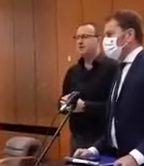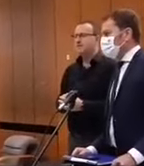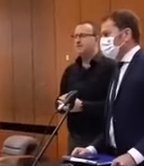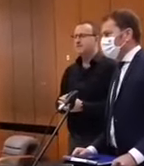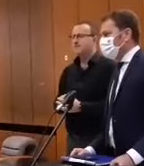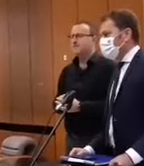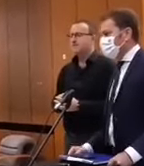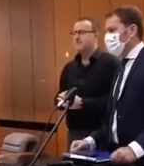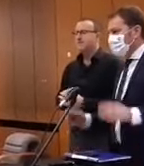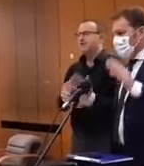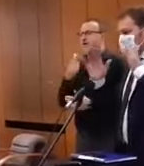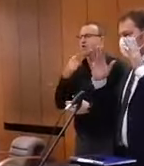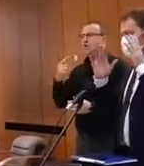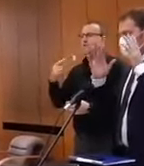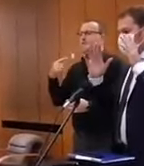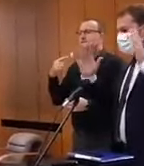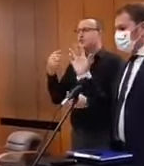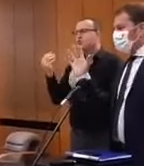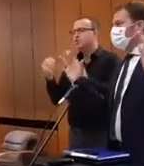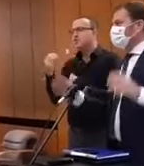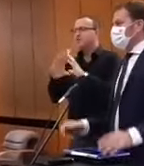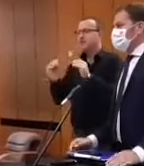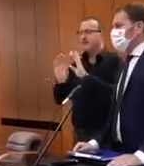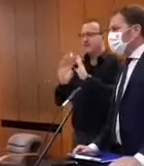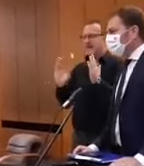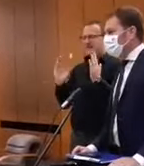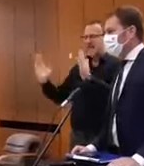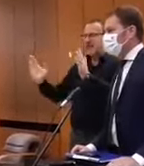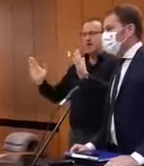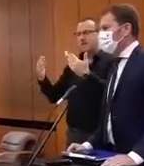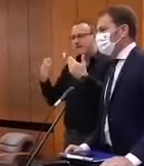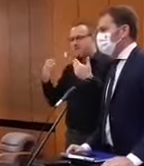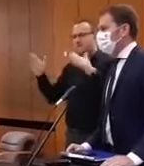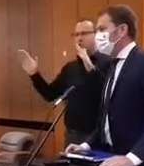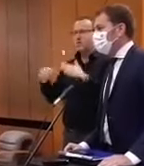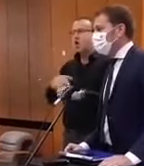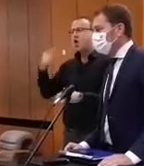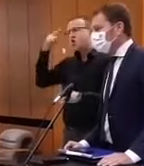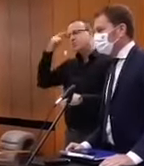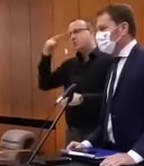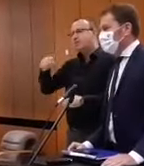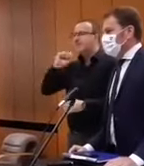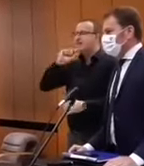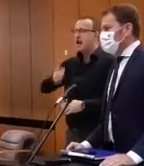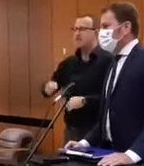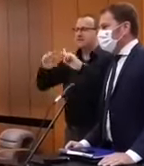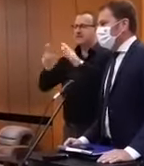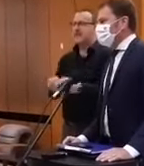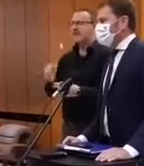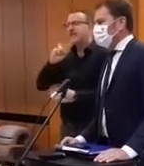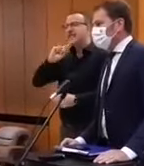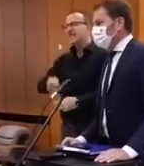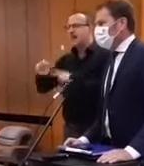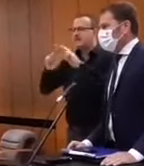the box. To znamená, že skúsme si dať všetky mantinely práve že bokom a rozmýšľajme nad tým ideálnym svetom. Ideálnym